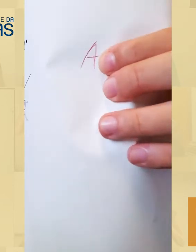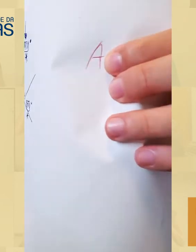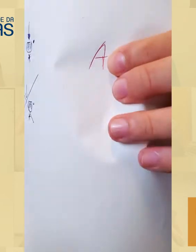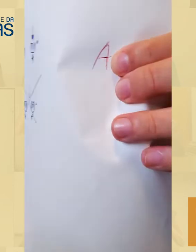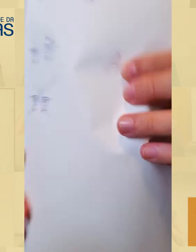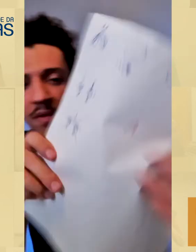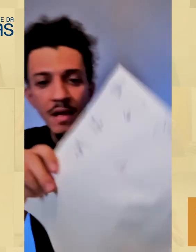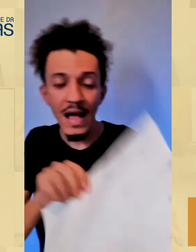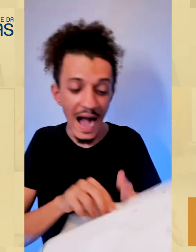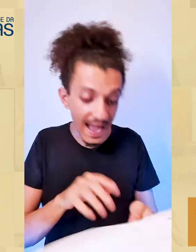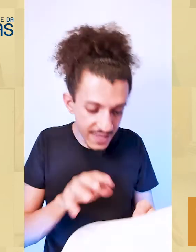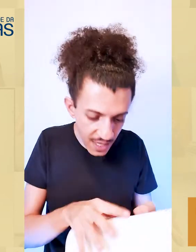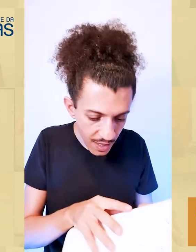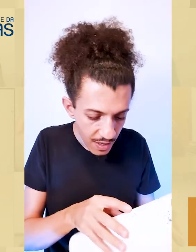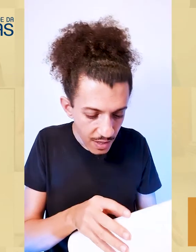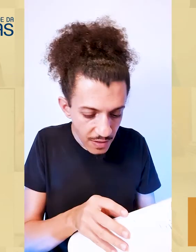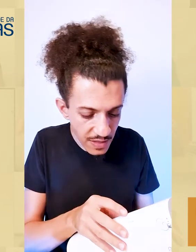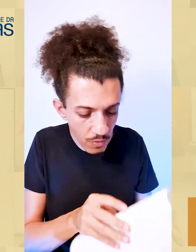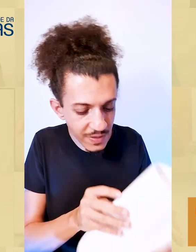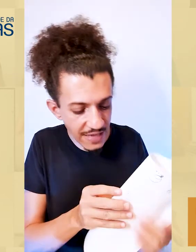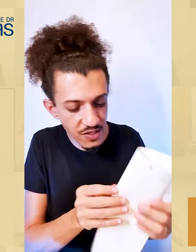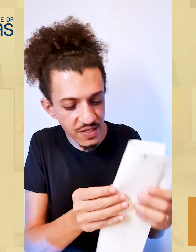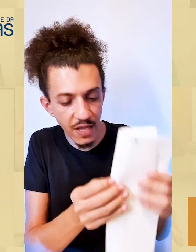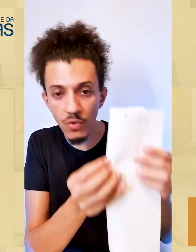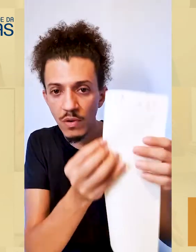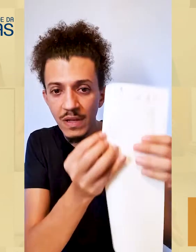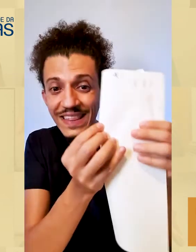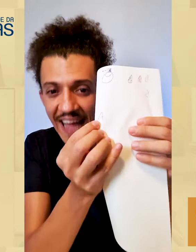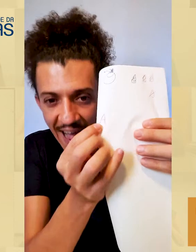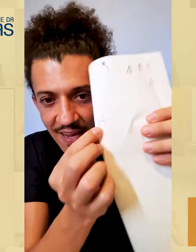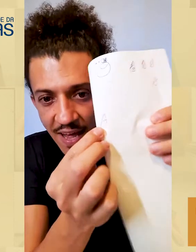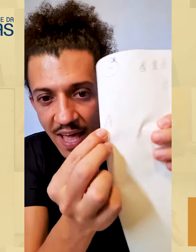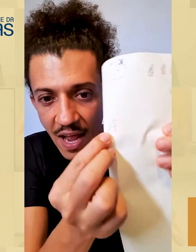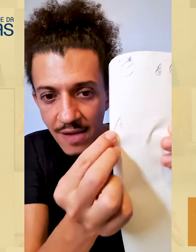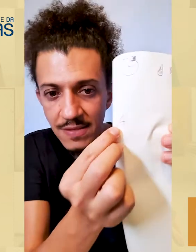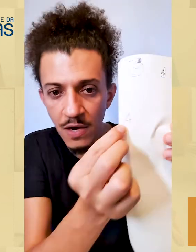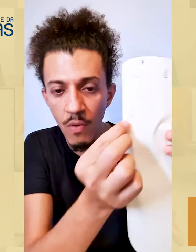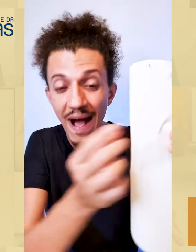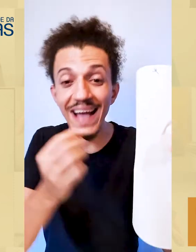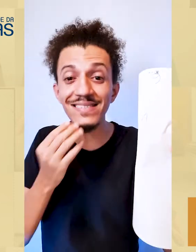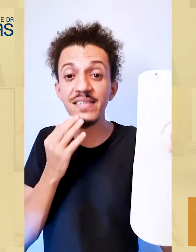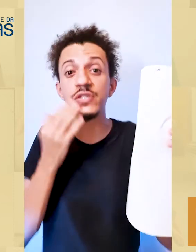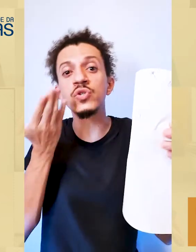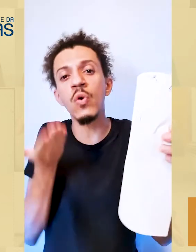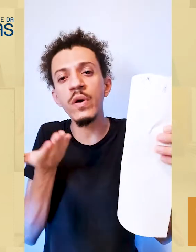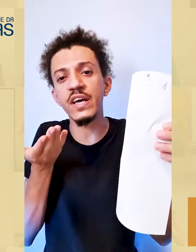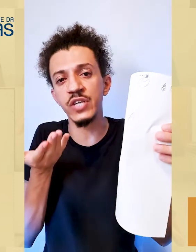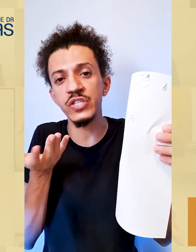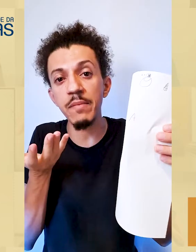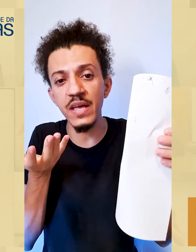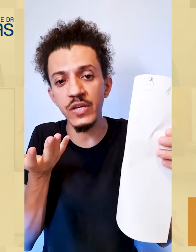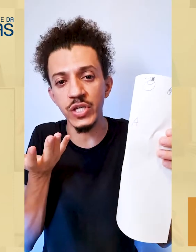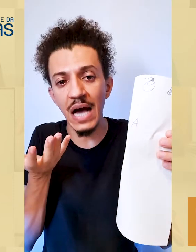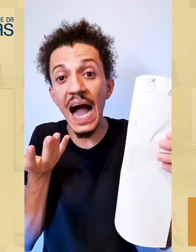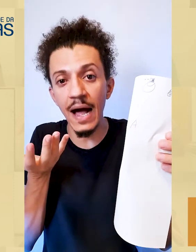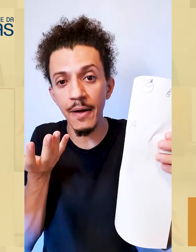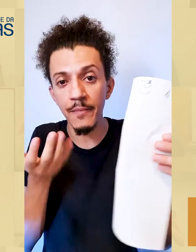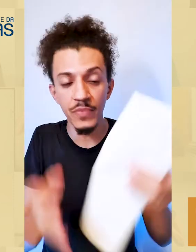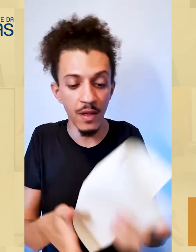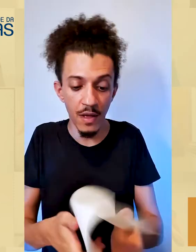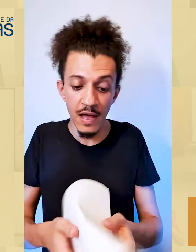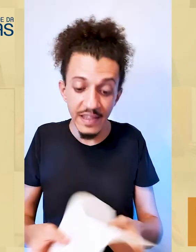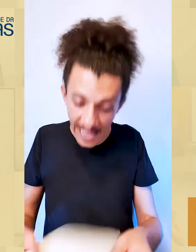letra A, aqui não está dizendo nada em relação a esse som que a gente emite,